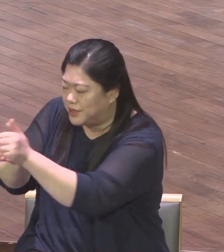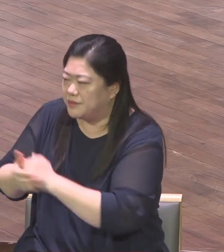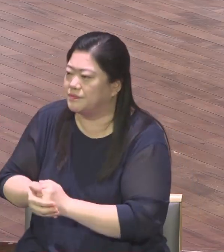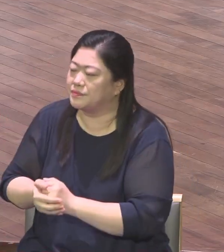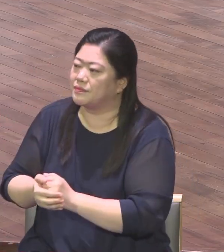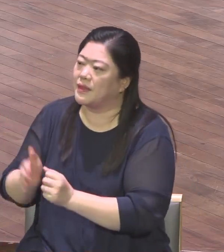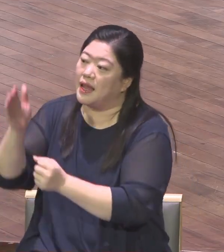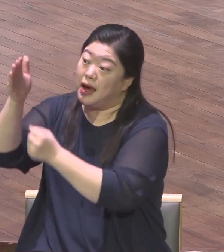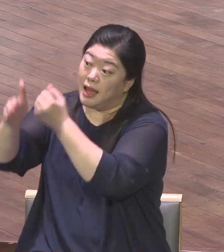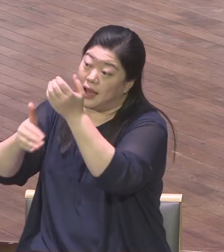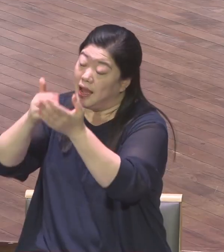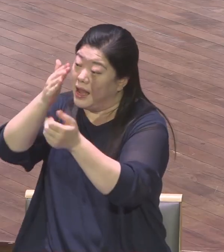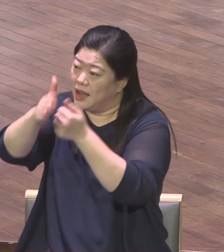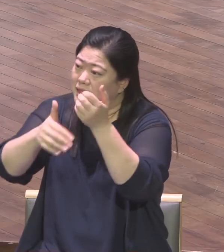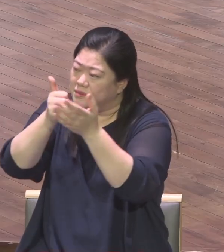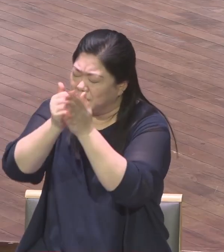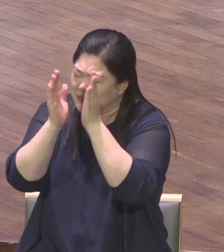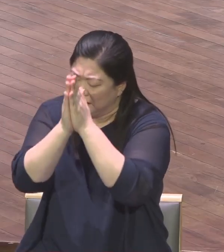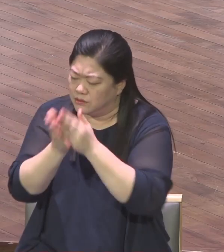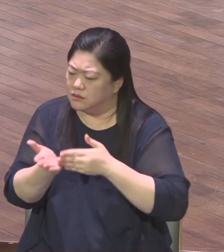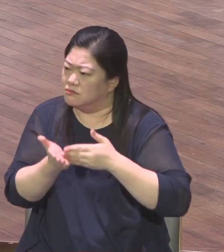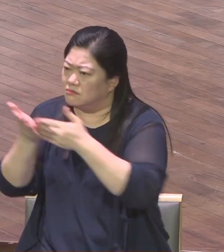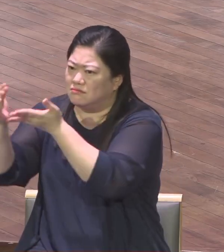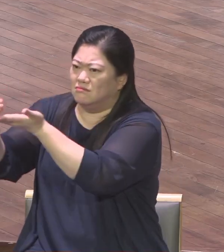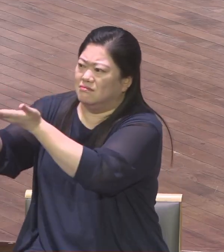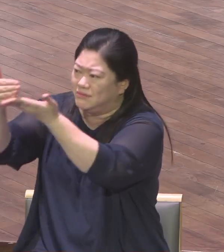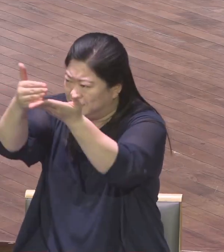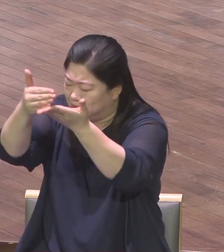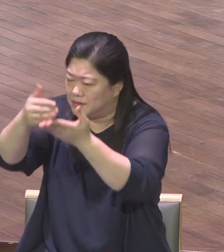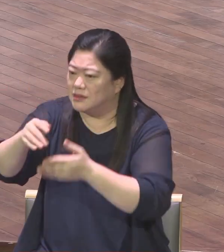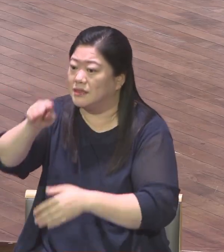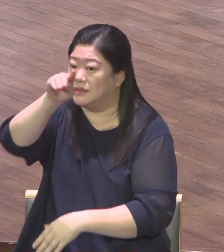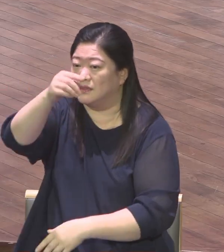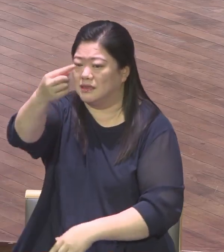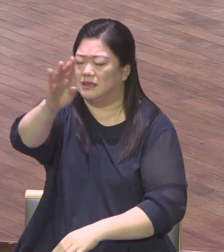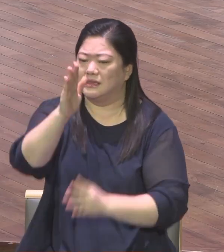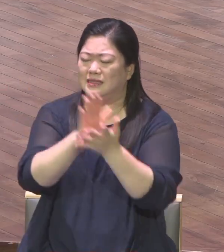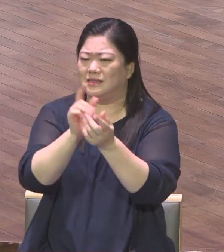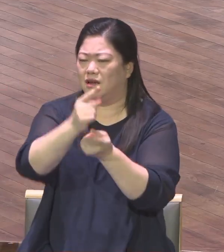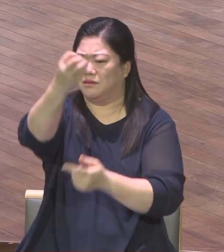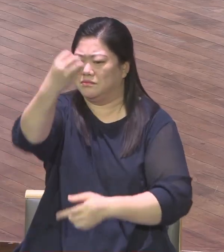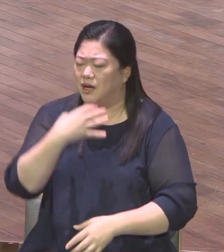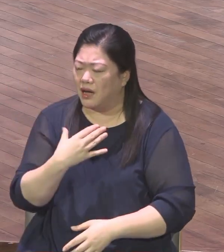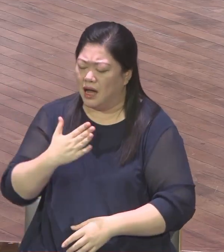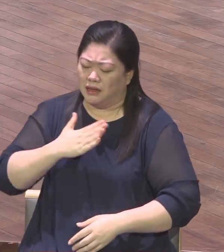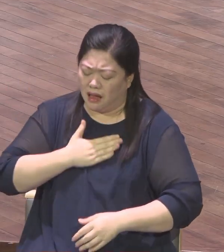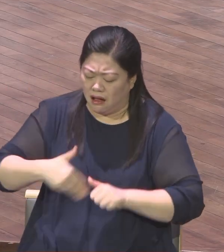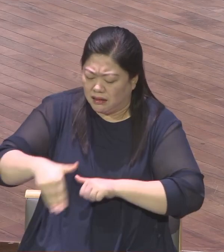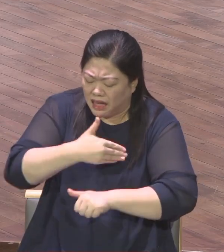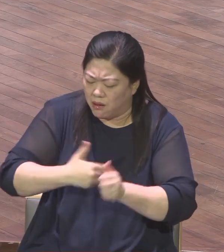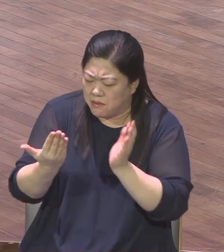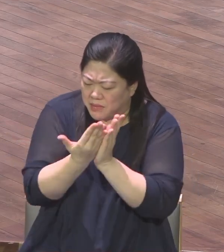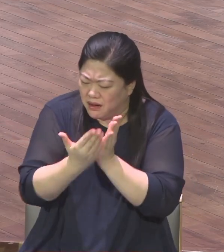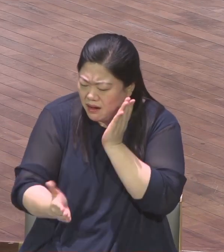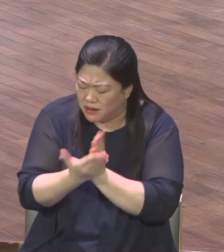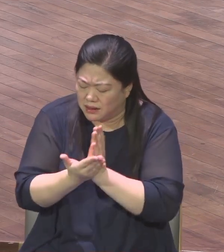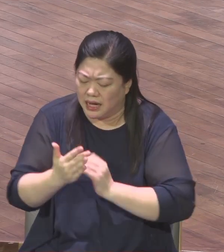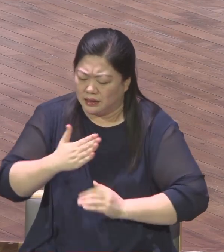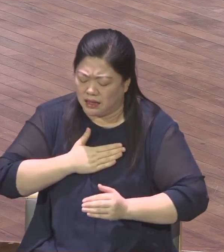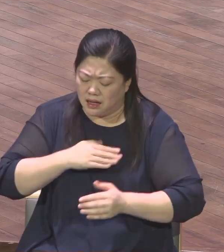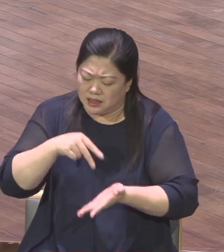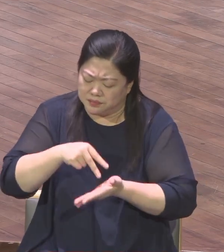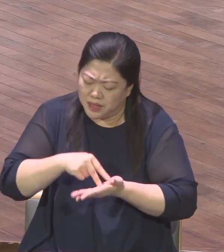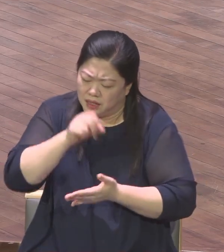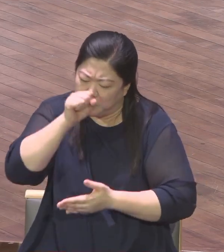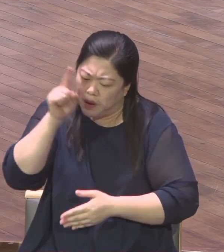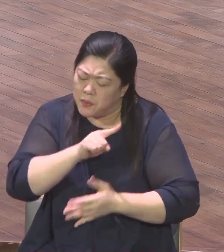우리 하나님 여호와께 보내면 그의 목소리가 우리에게 좋든지 좋지 않든지를 막론하고